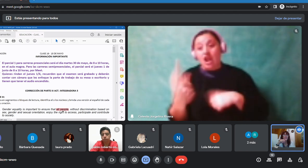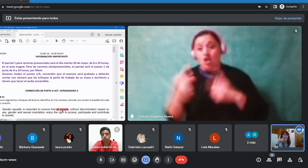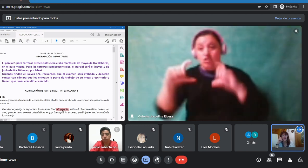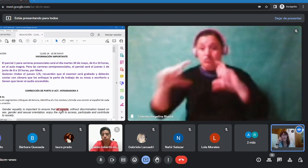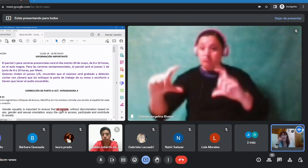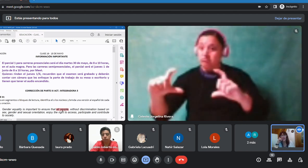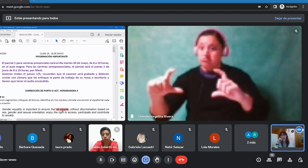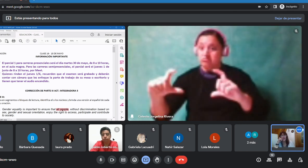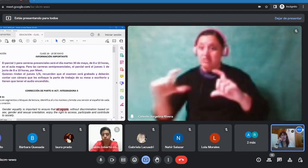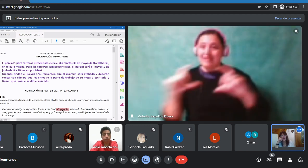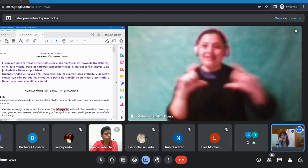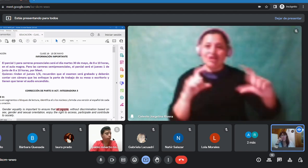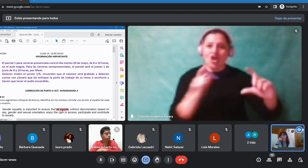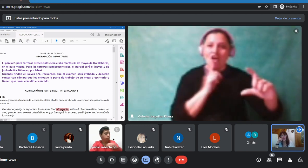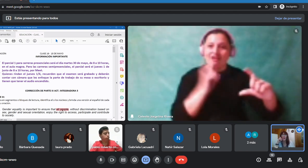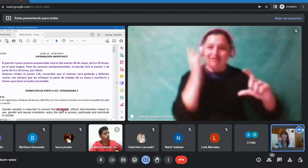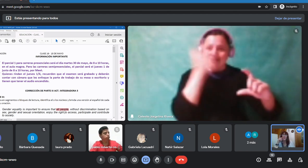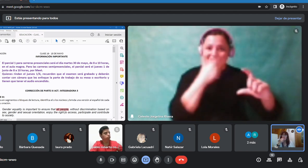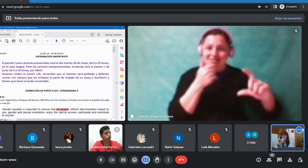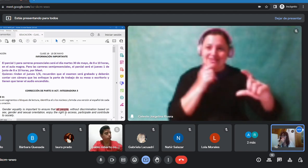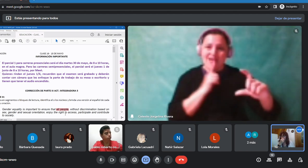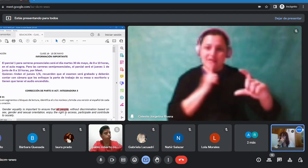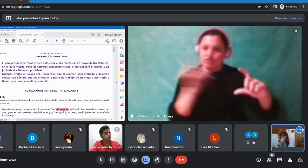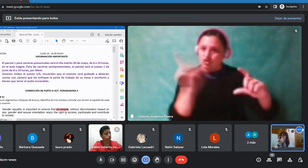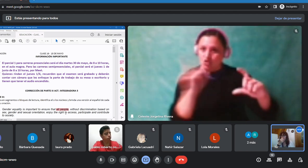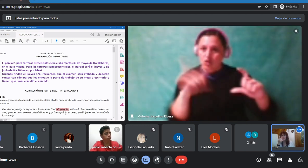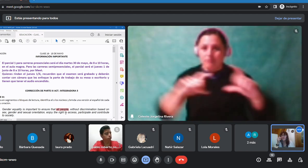es el núcleo?